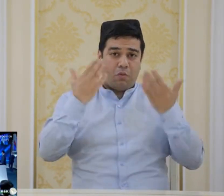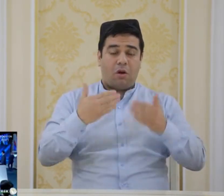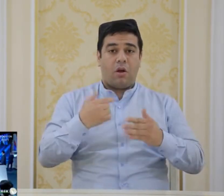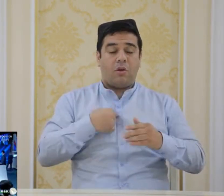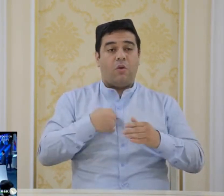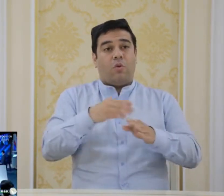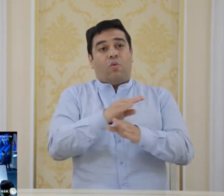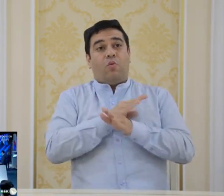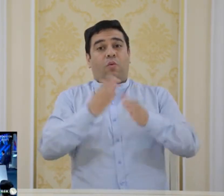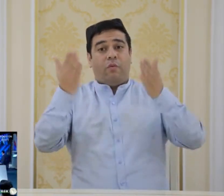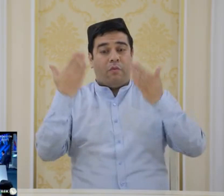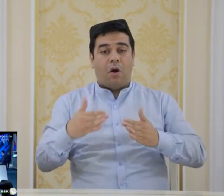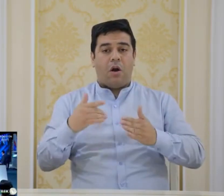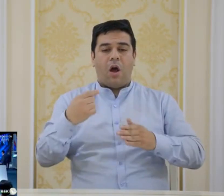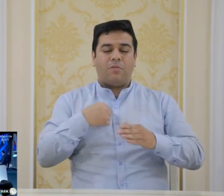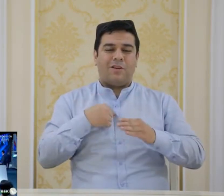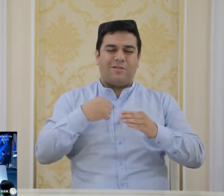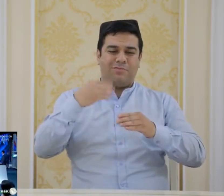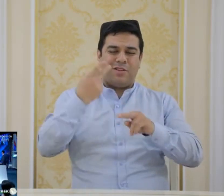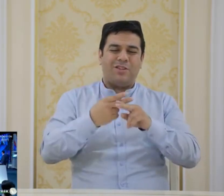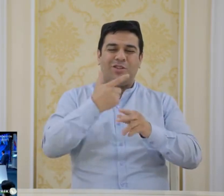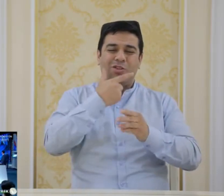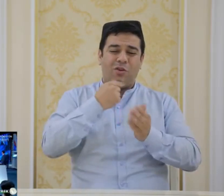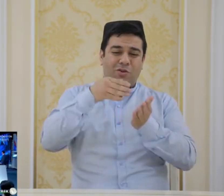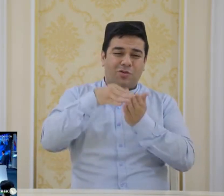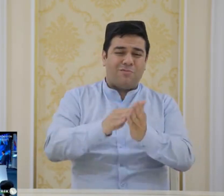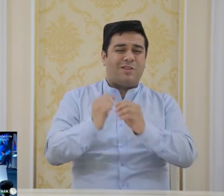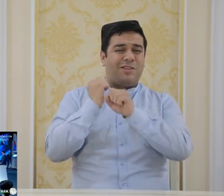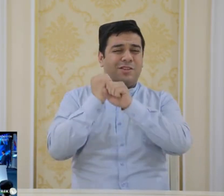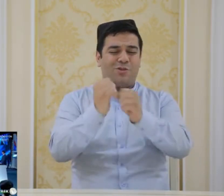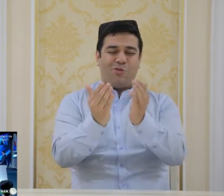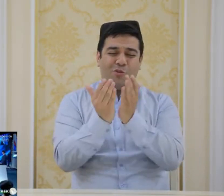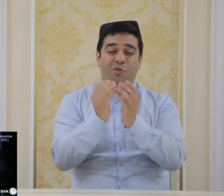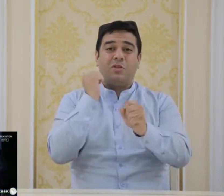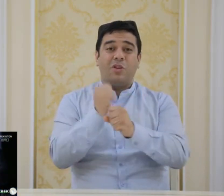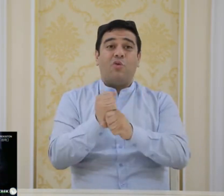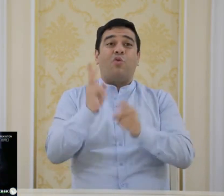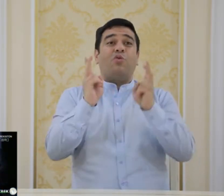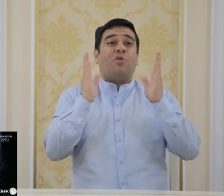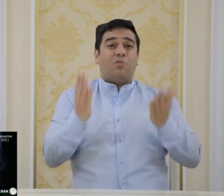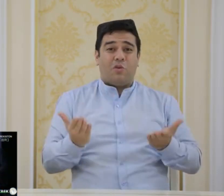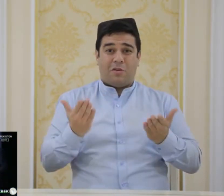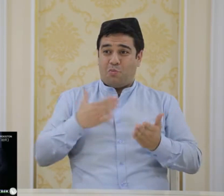Sizdan keyin, sizni chiroyli qilib ko'mishini, orqangizdan ikki kalima Qur'on o'qishini,